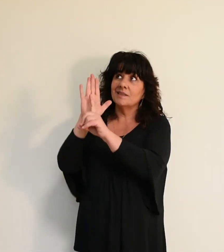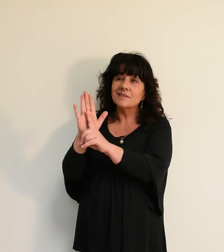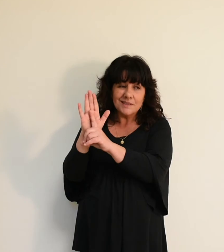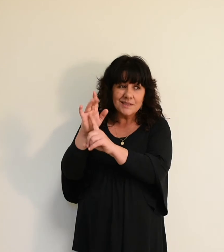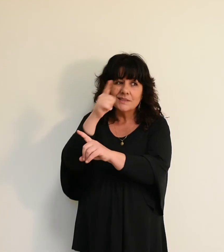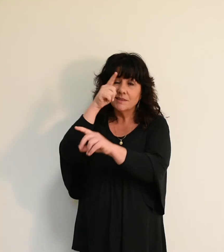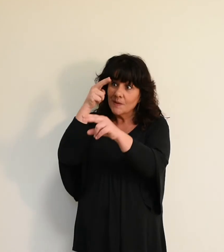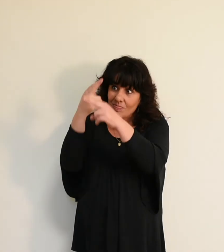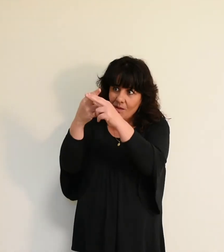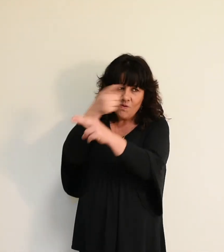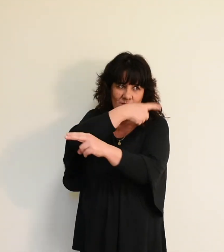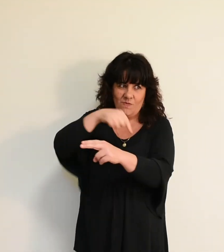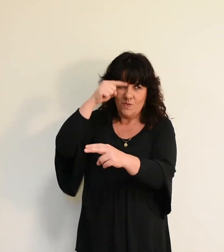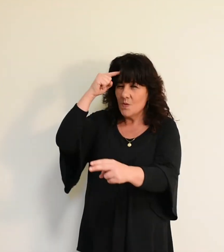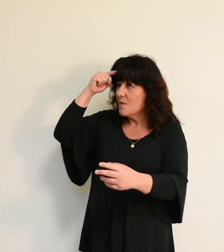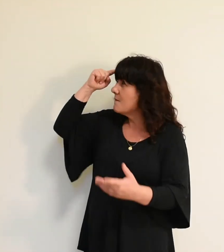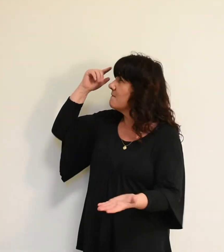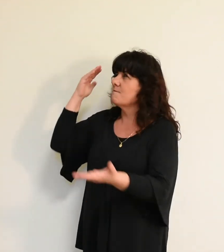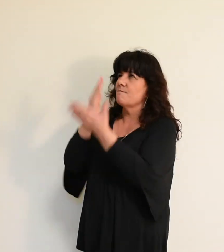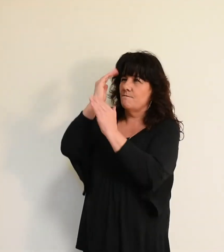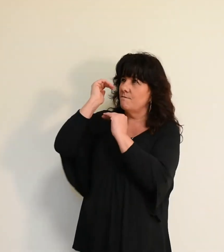uns les autres comme il nous l'a commandé.